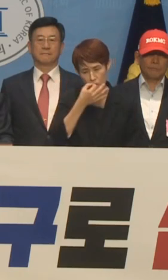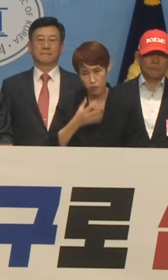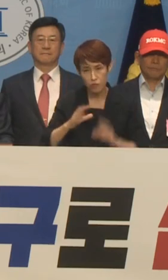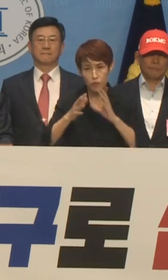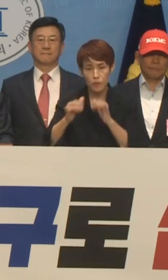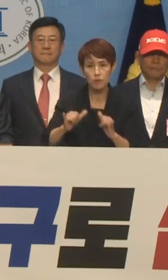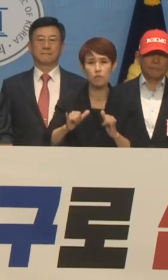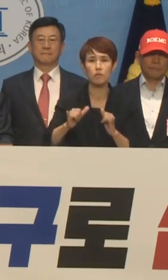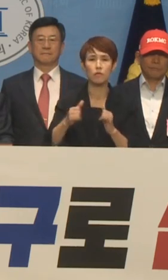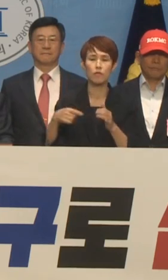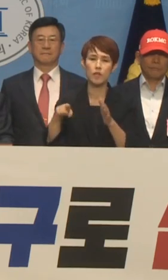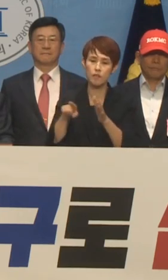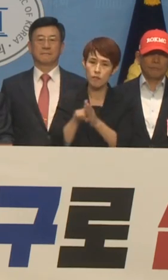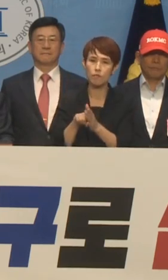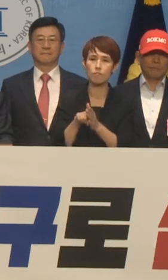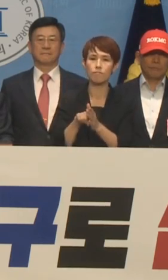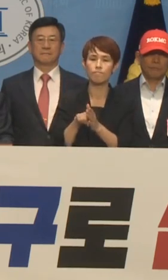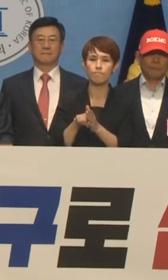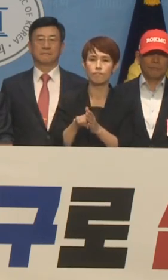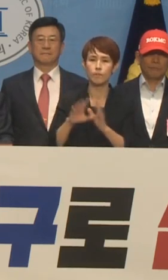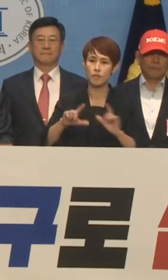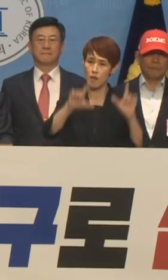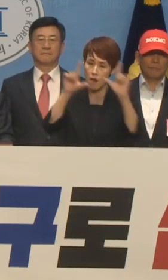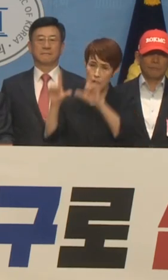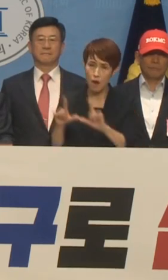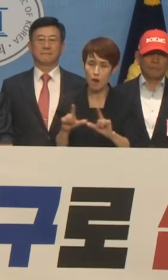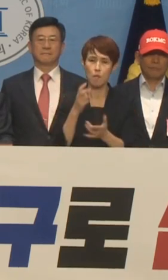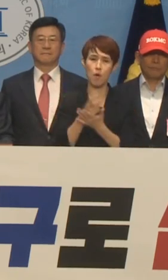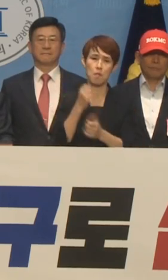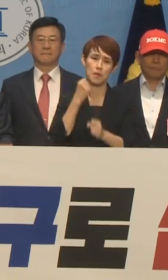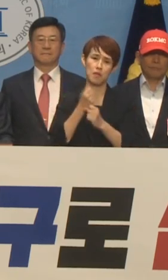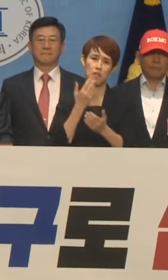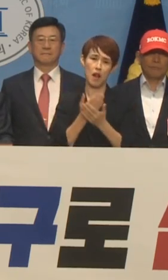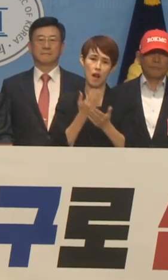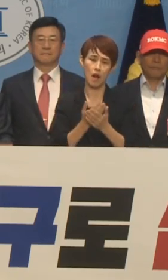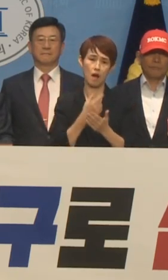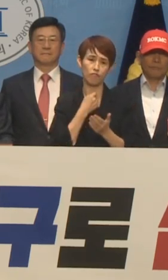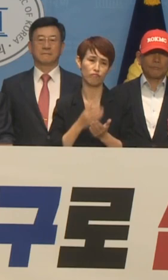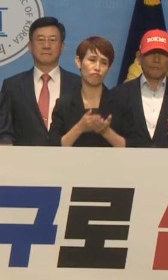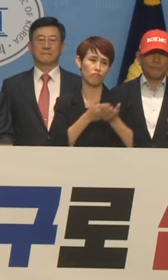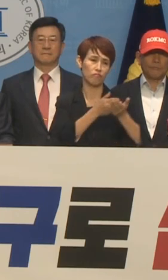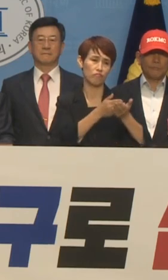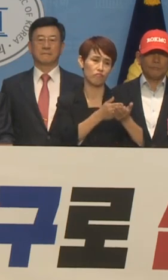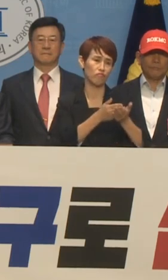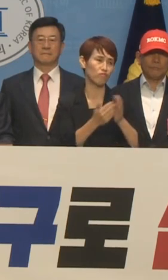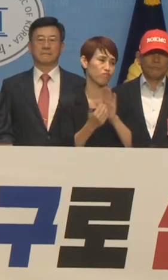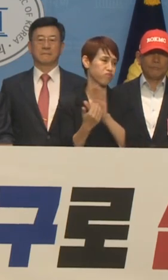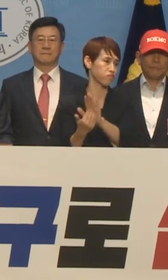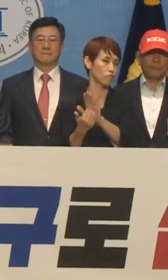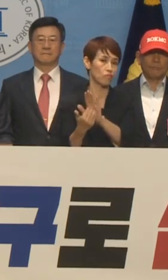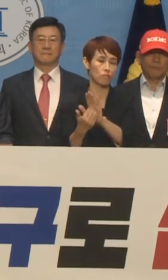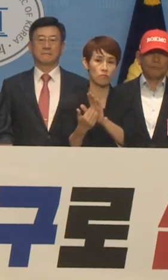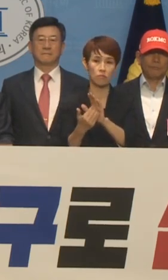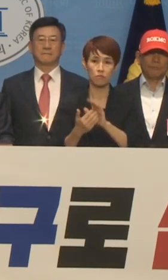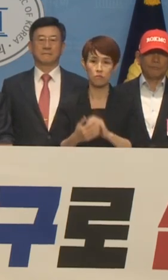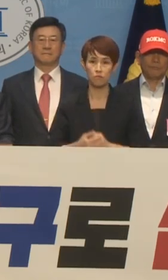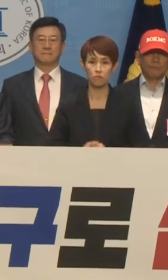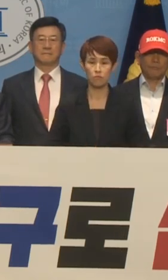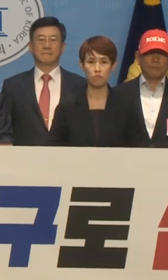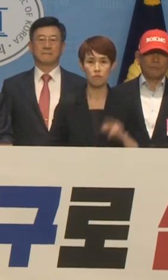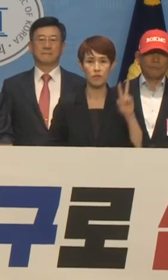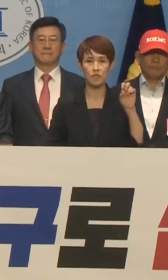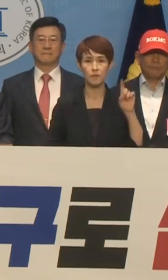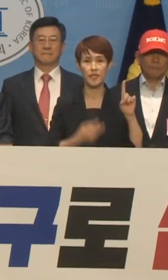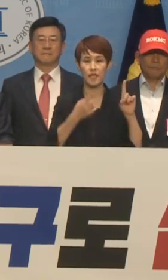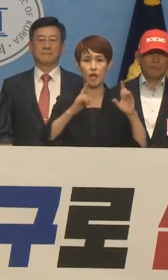민생 법안을 처리해달라는 간절한 소망은 외면하고 민심을 거스른 채 21대